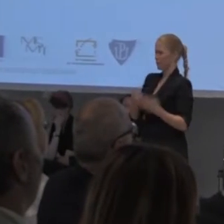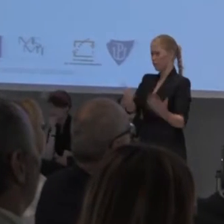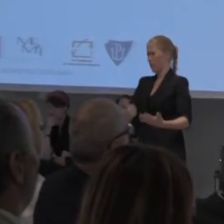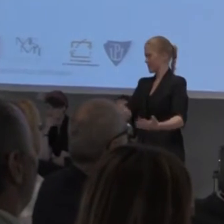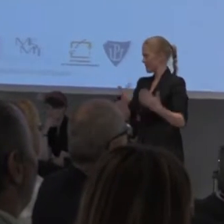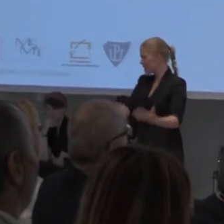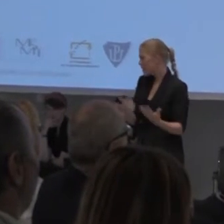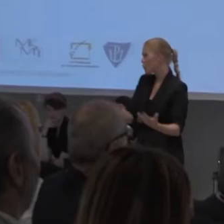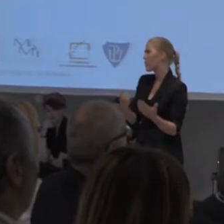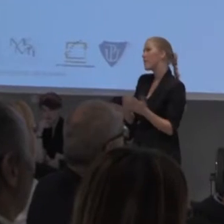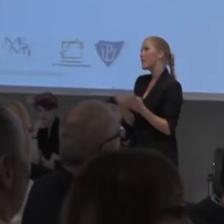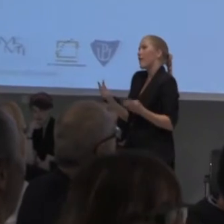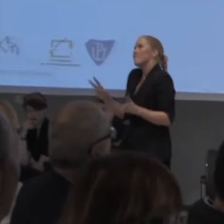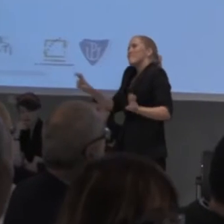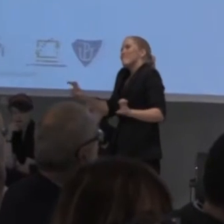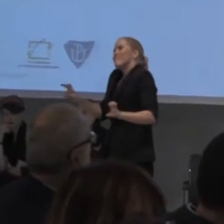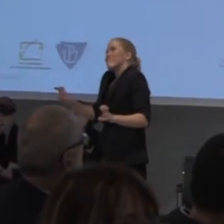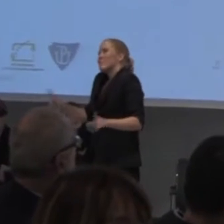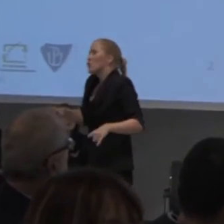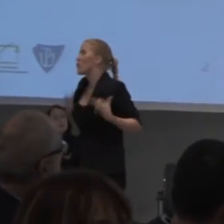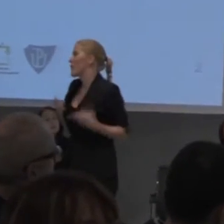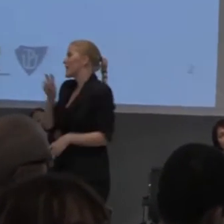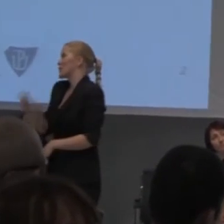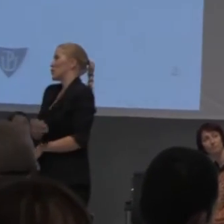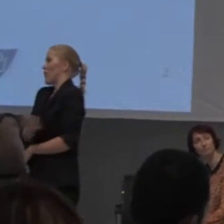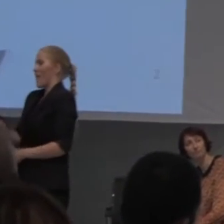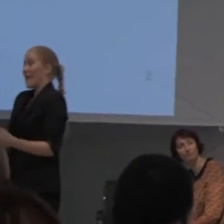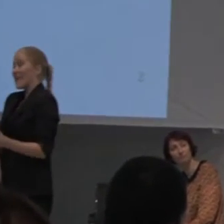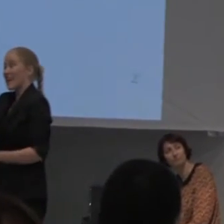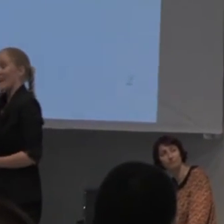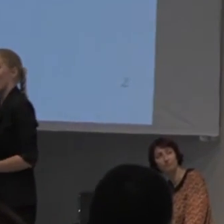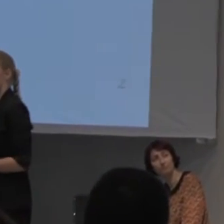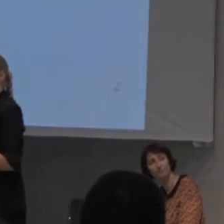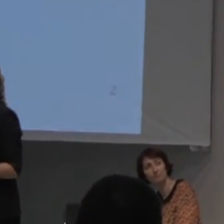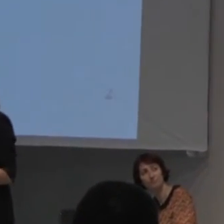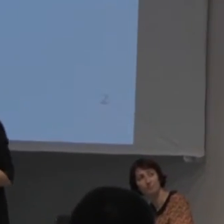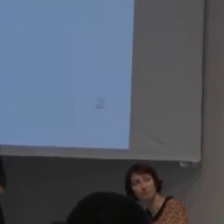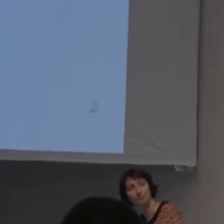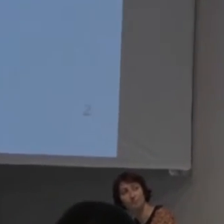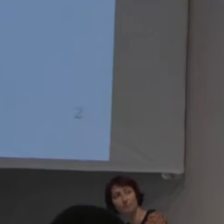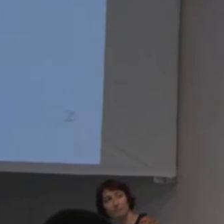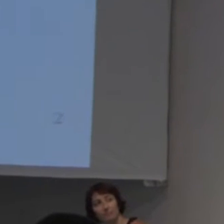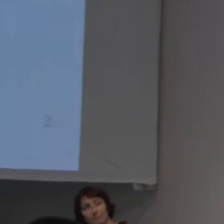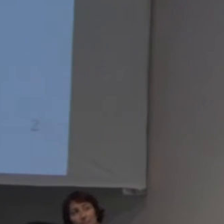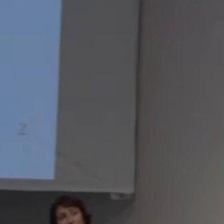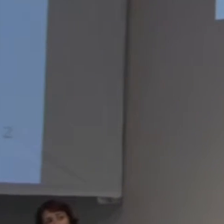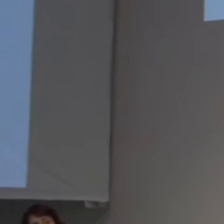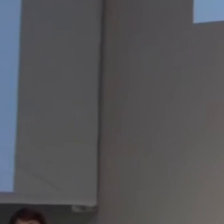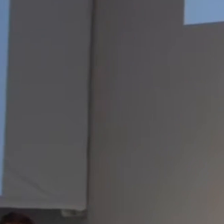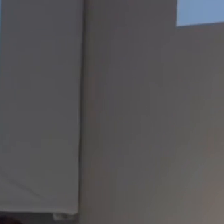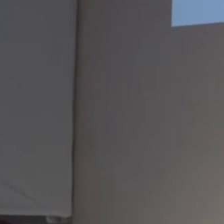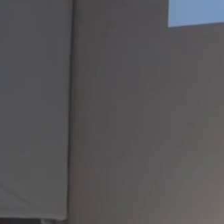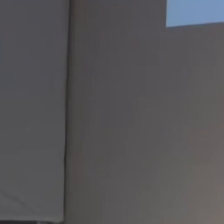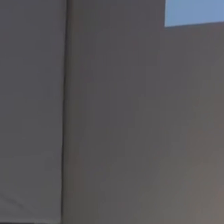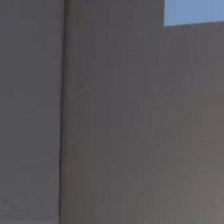buď dostane tu podporu a podaří se mu uspět v tom hlavním proudu a podaří se mu pak uspět v životě, anebo tu